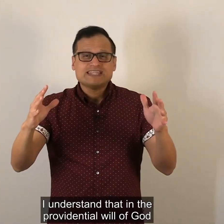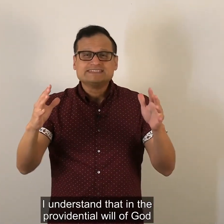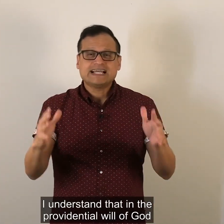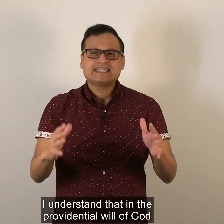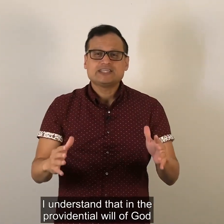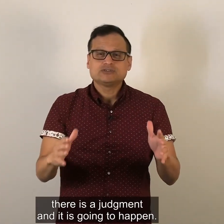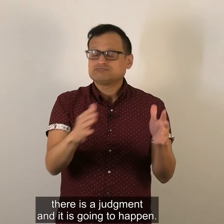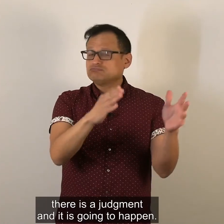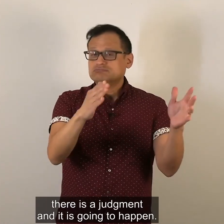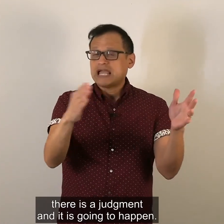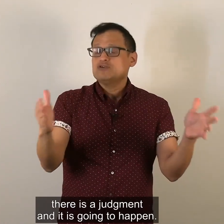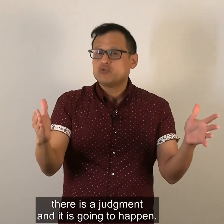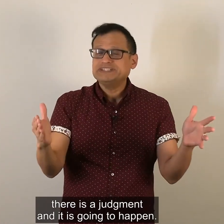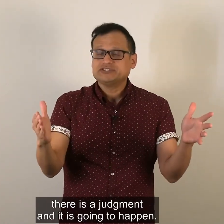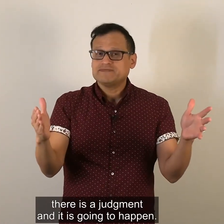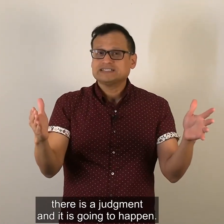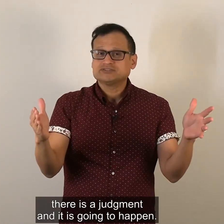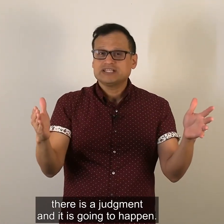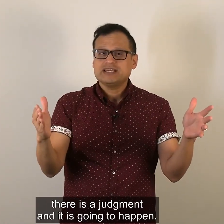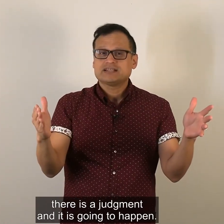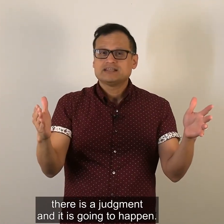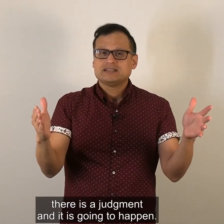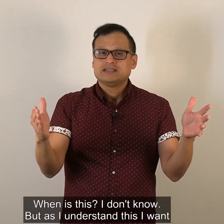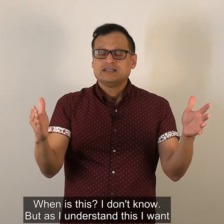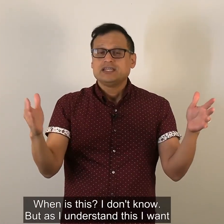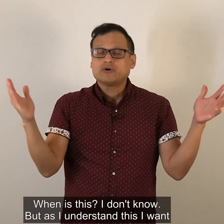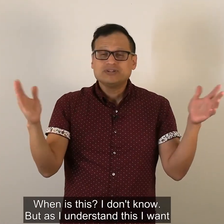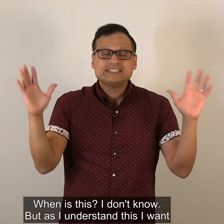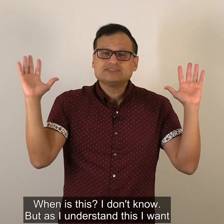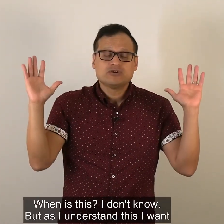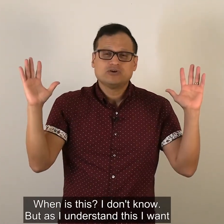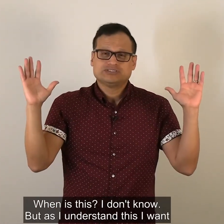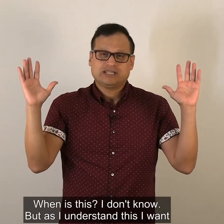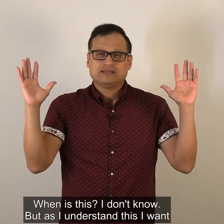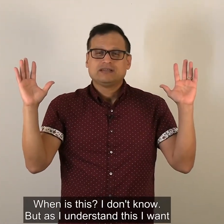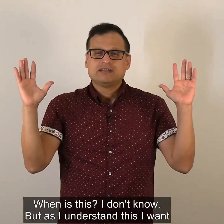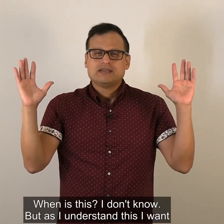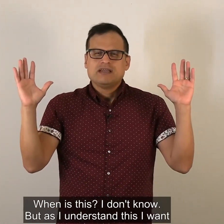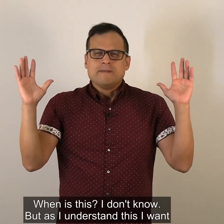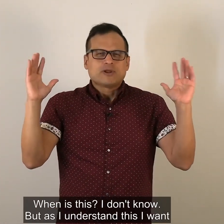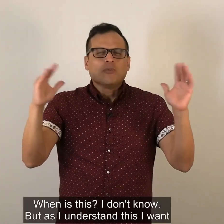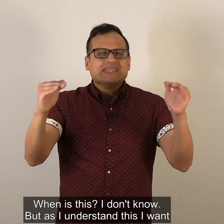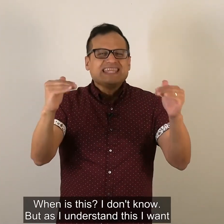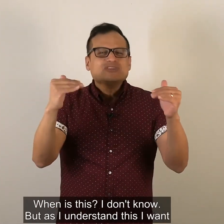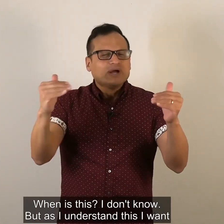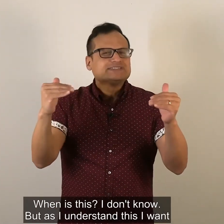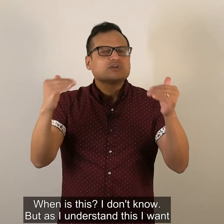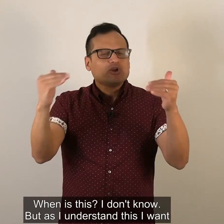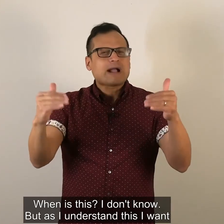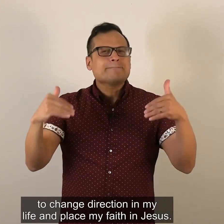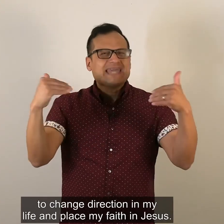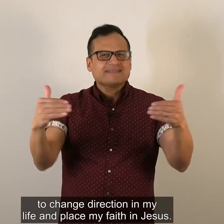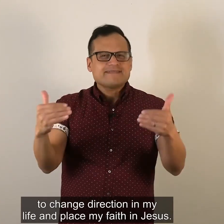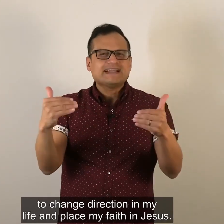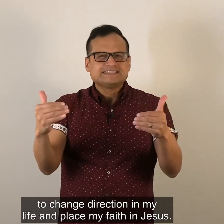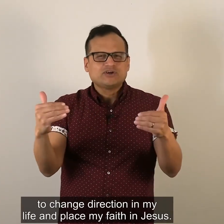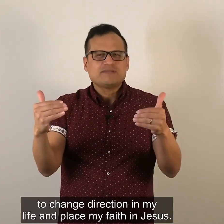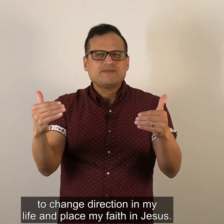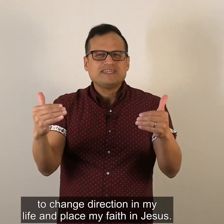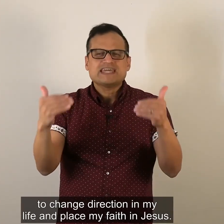providencial de Dios hay un juicio y va a suceder. ¿Y cuándo es esto? No lo sé. Pero como entiendo esto, quiero cambiar de dirección en mi vida y